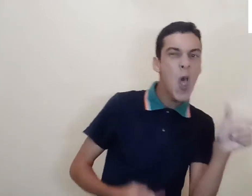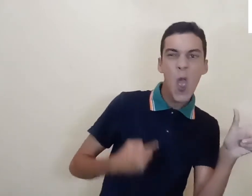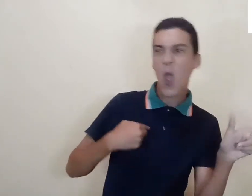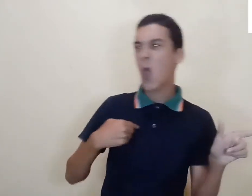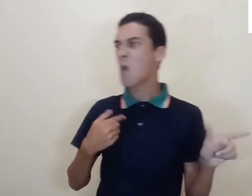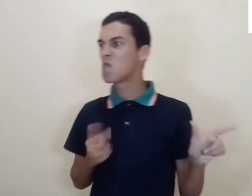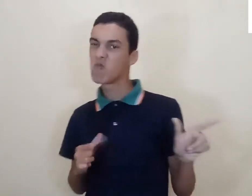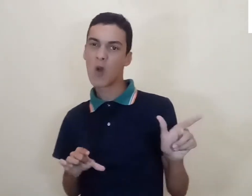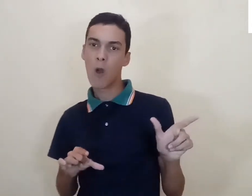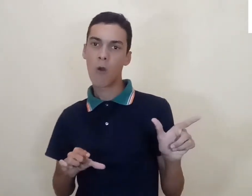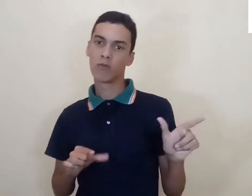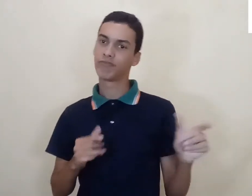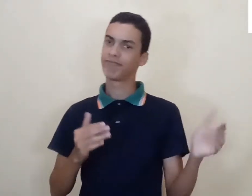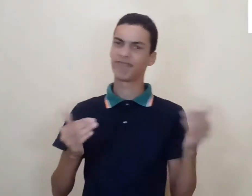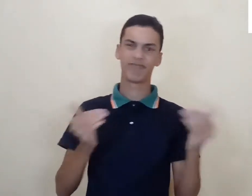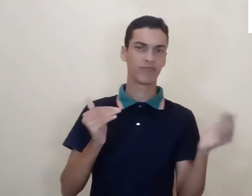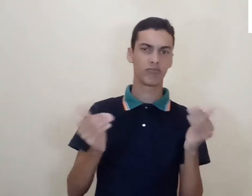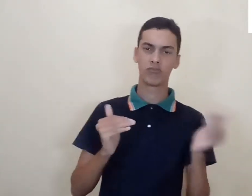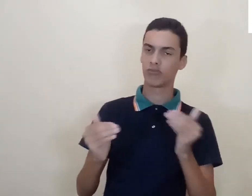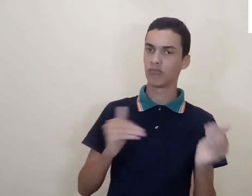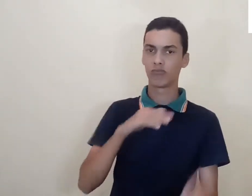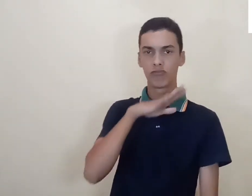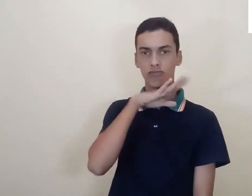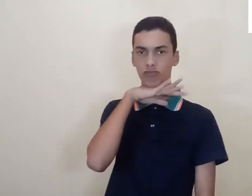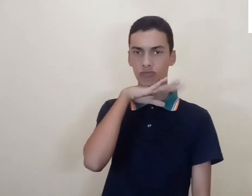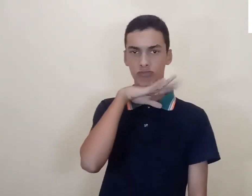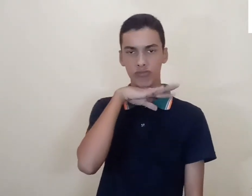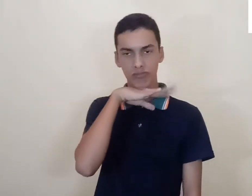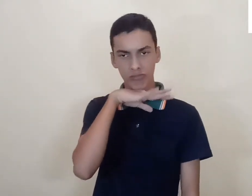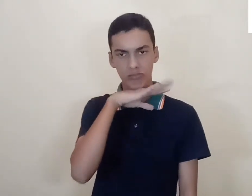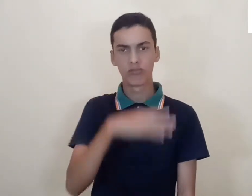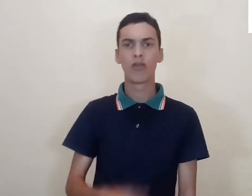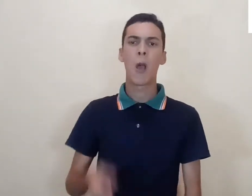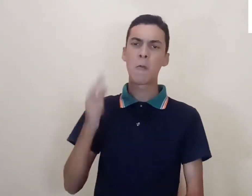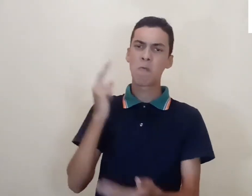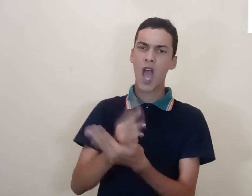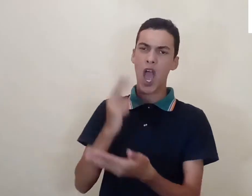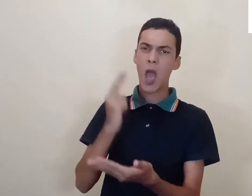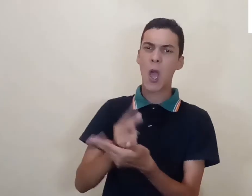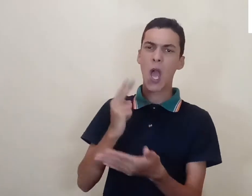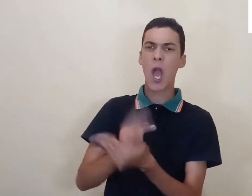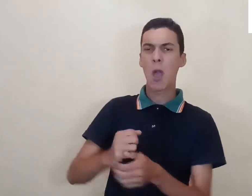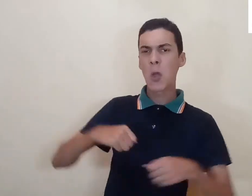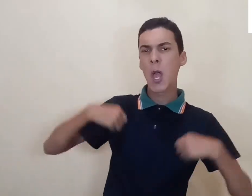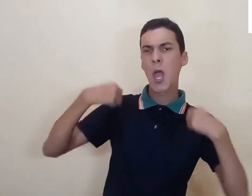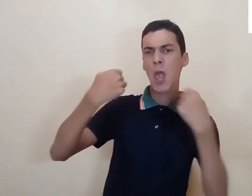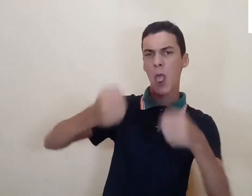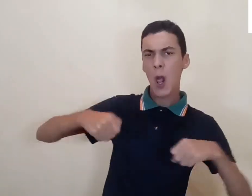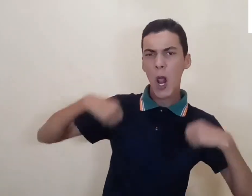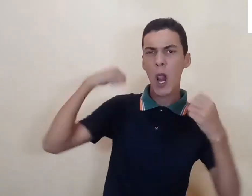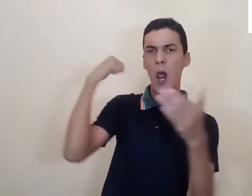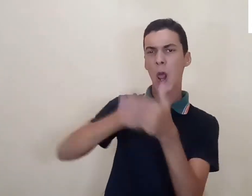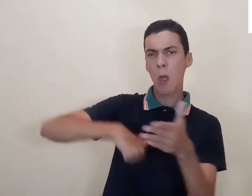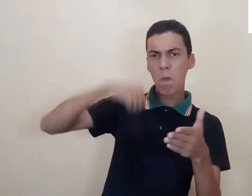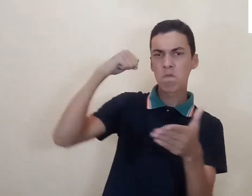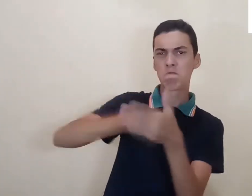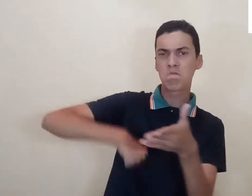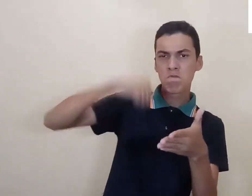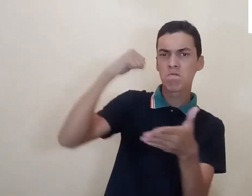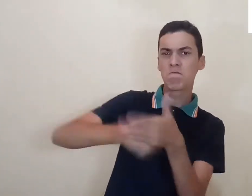o exemplo delas, o esforço que elas colocam naquela tarefa, naquela atividade. Você não deve ficar